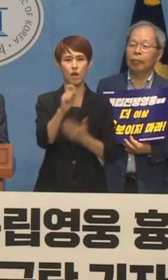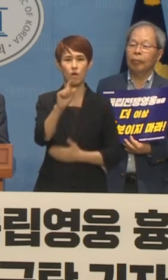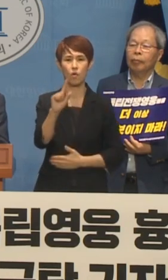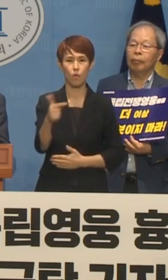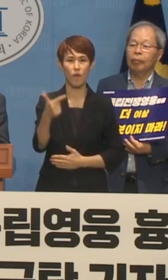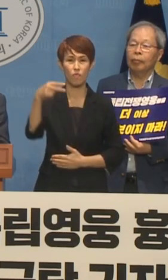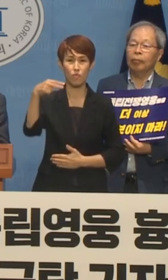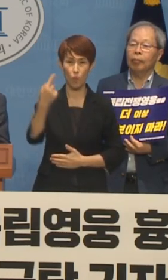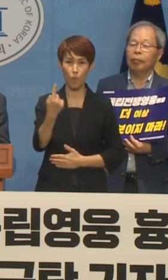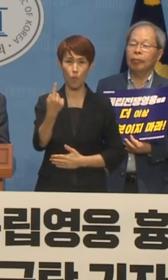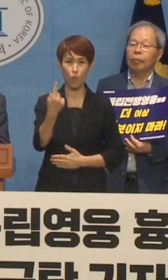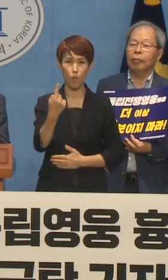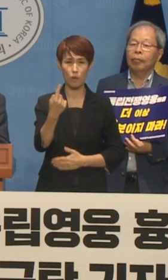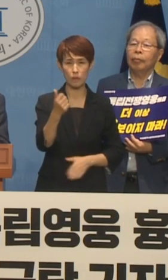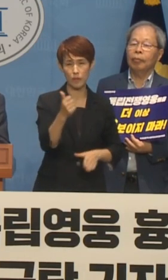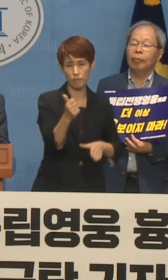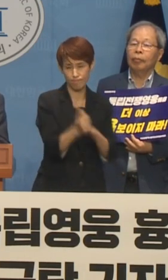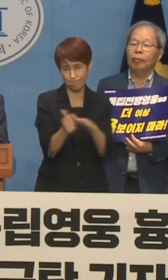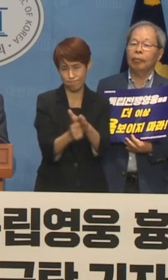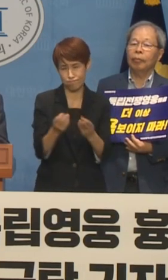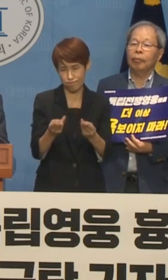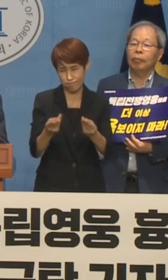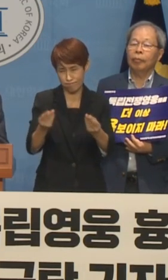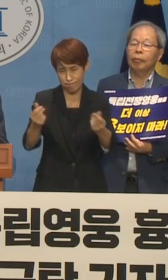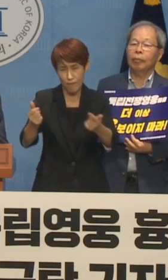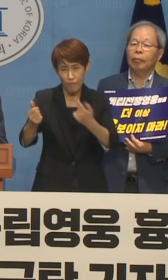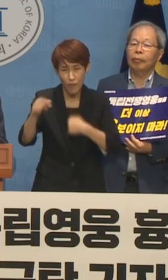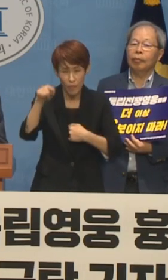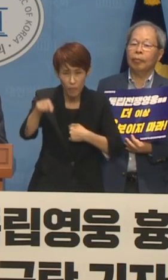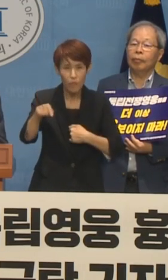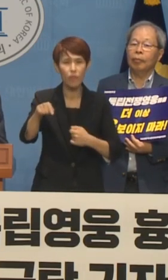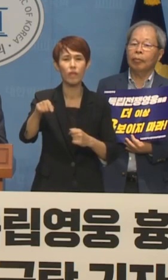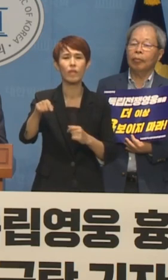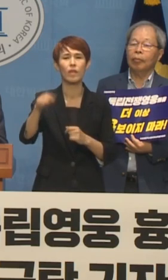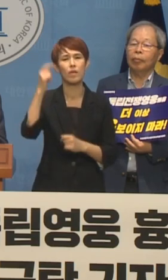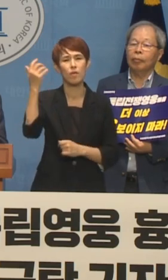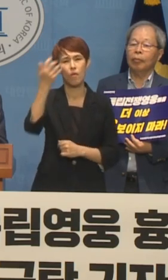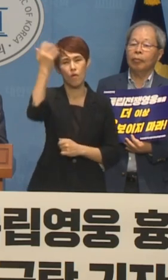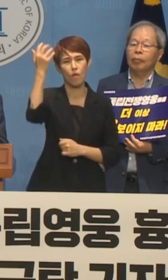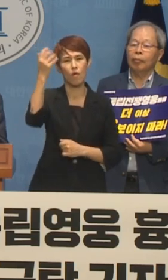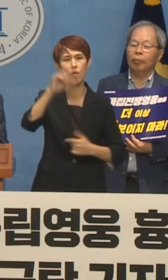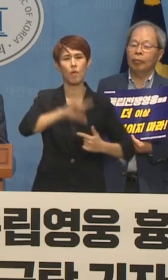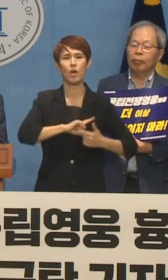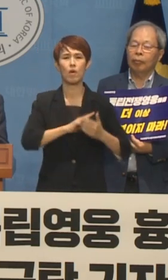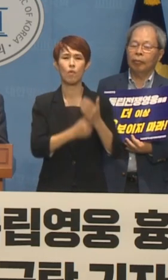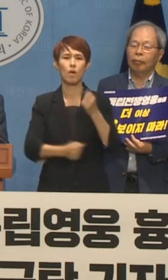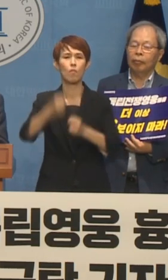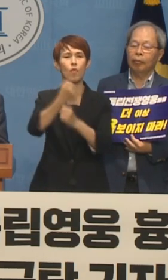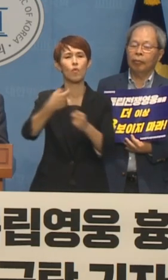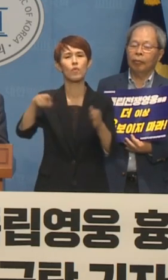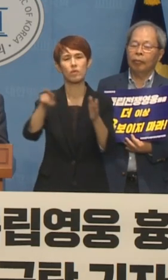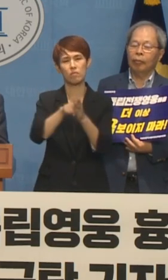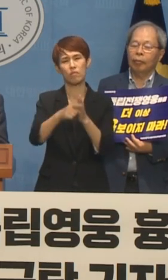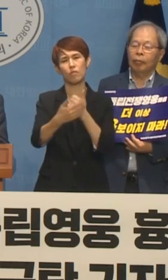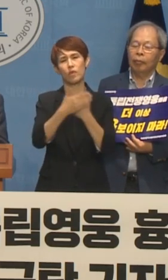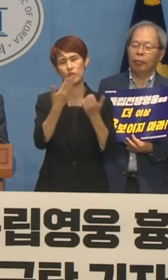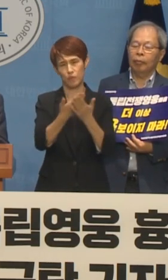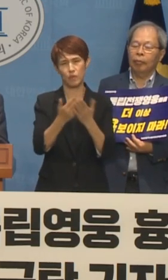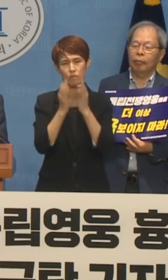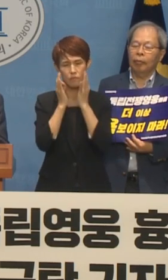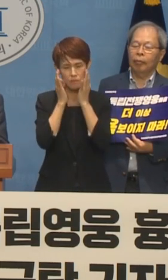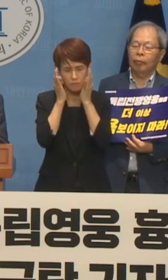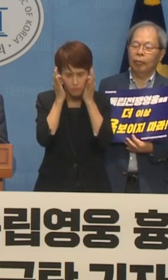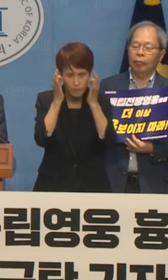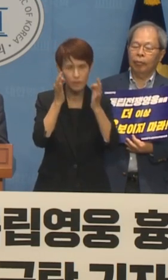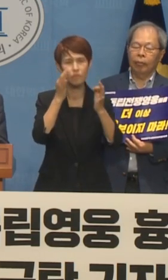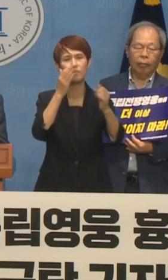대학살의 진상규명과 원혼들의 명예회복을 위한 길을 열어주십시오.